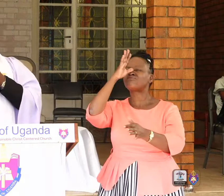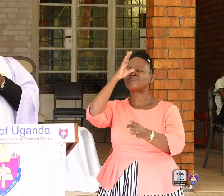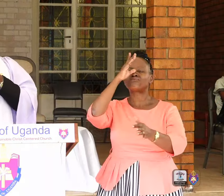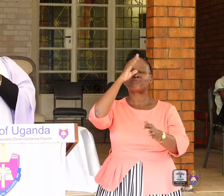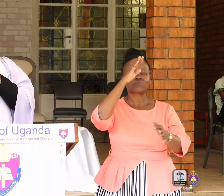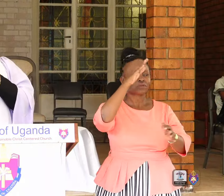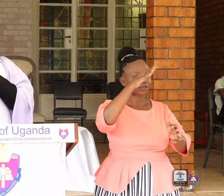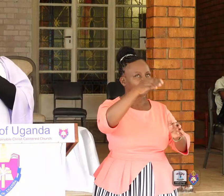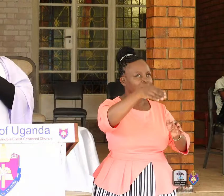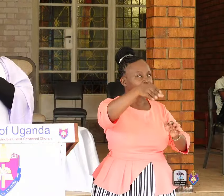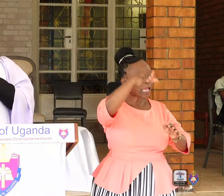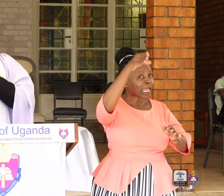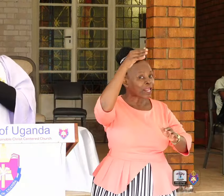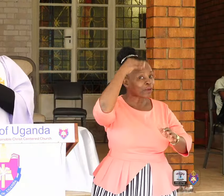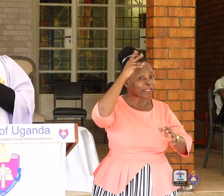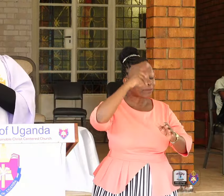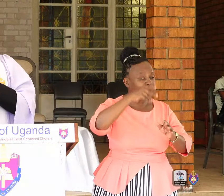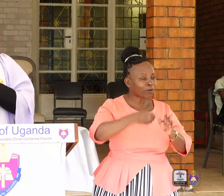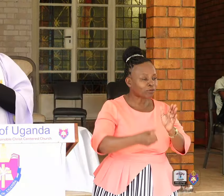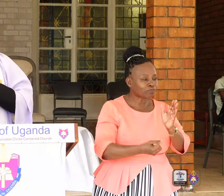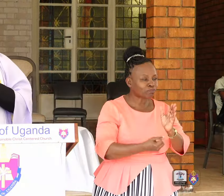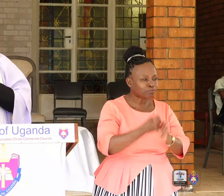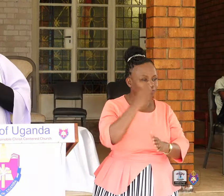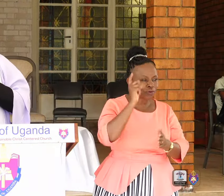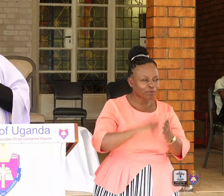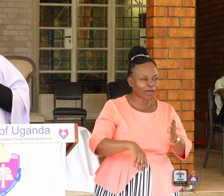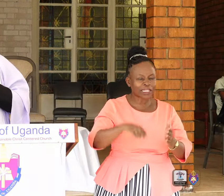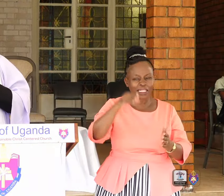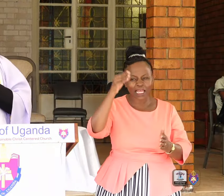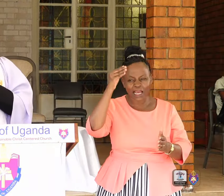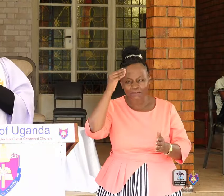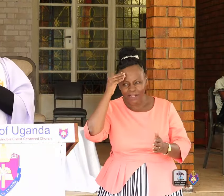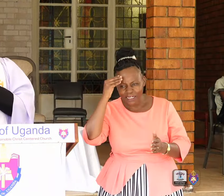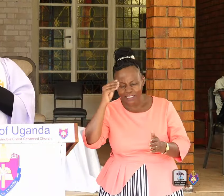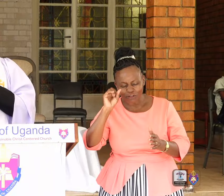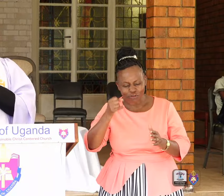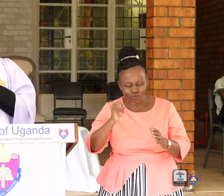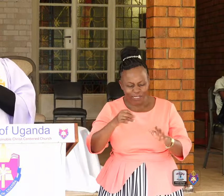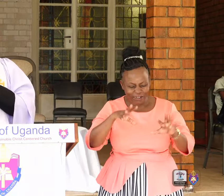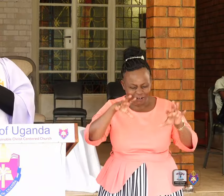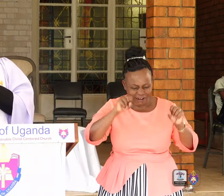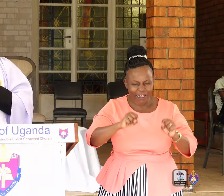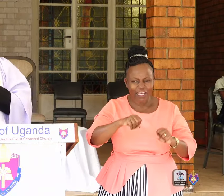abayivu nga bagolokoka n'ebyo bye bayise ogezaako okuwamba obwongo bwo